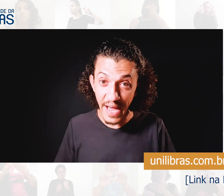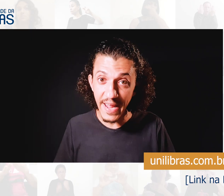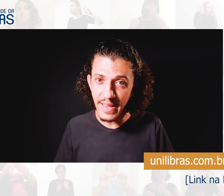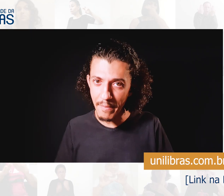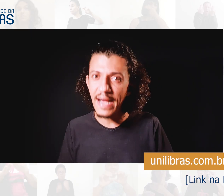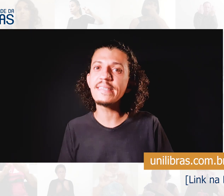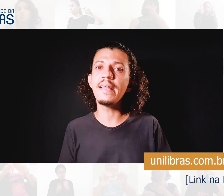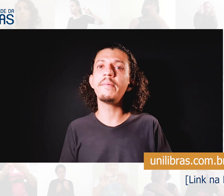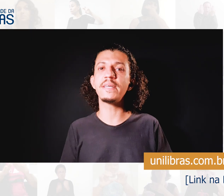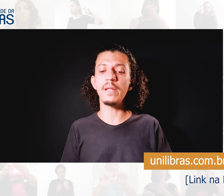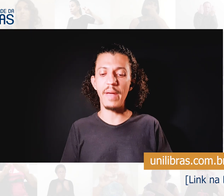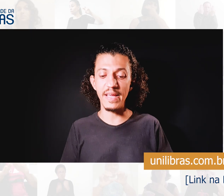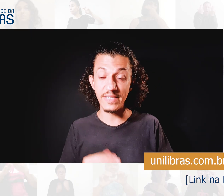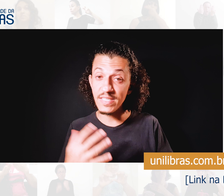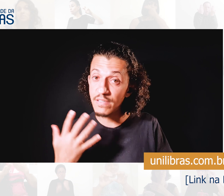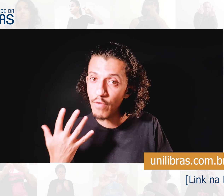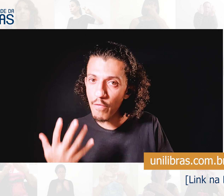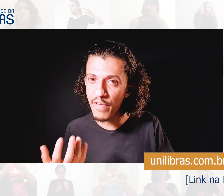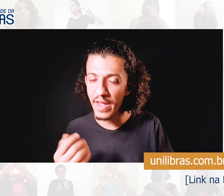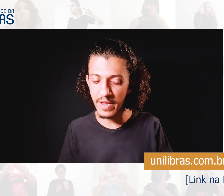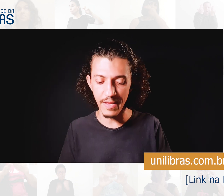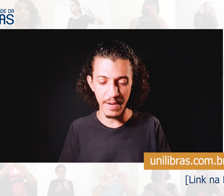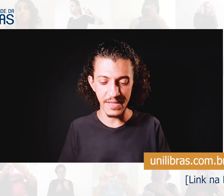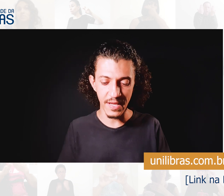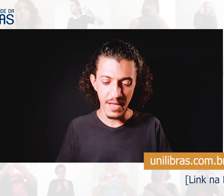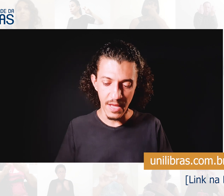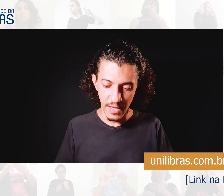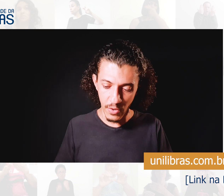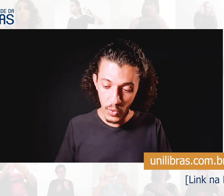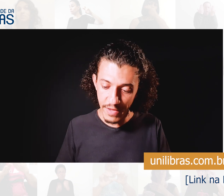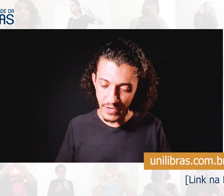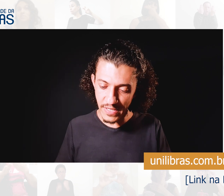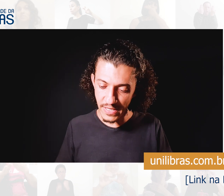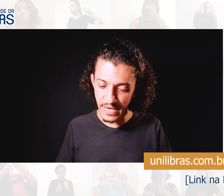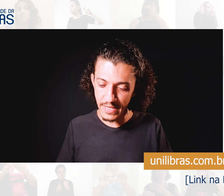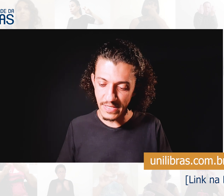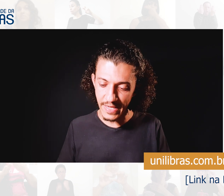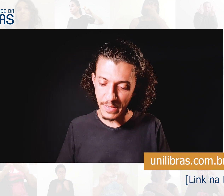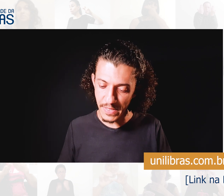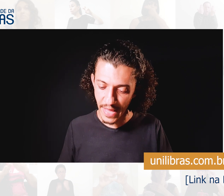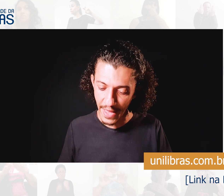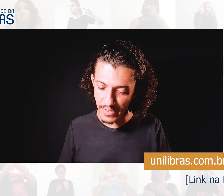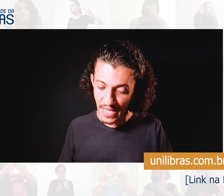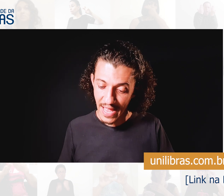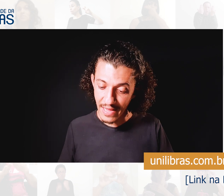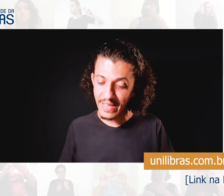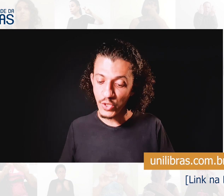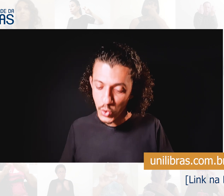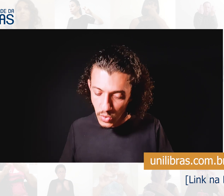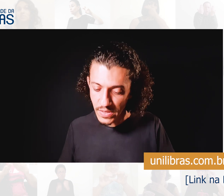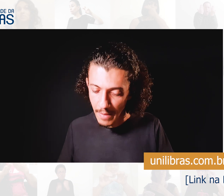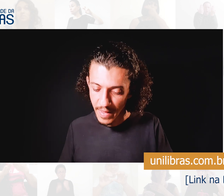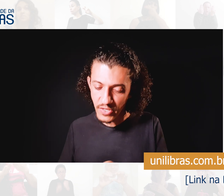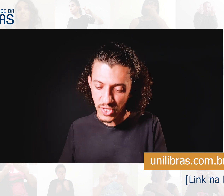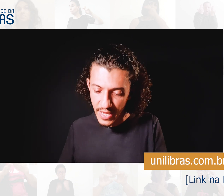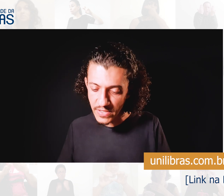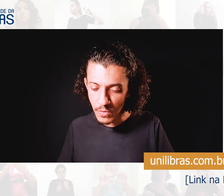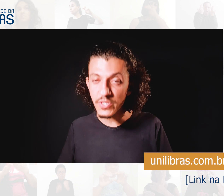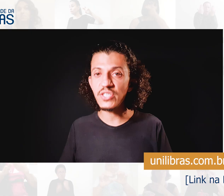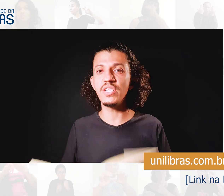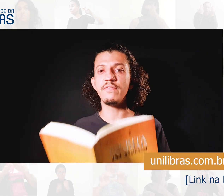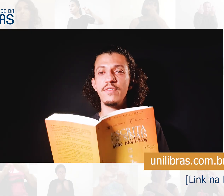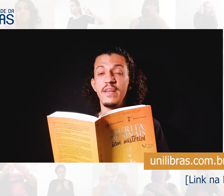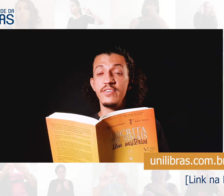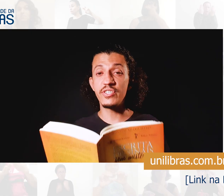se aprofundar ainda mais na Libras também, se desenvolver ainda mais. E o livro Escrita de Sinais e Mistérios, ele tem justamente